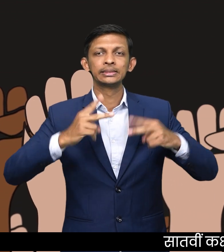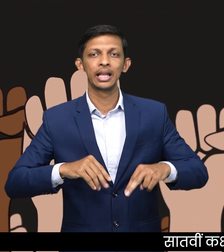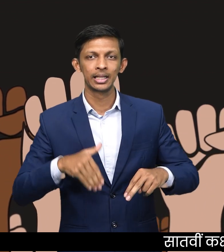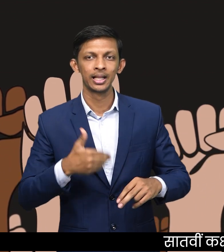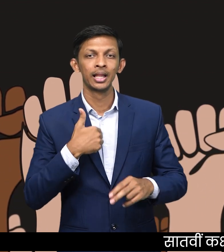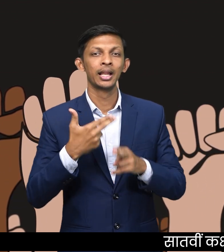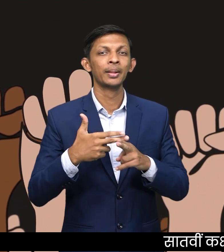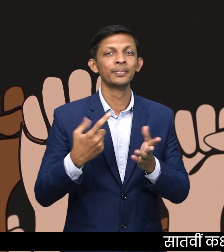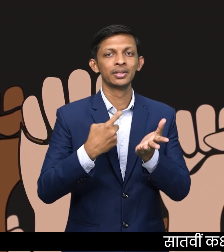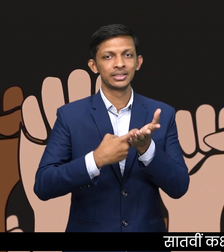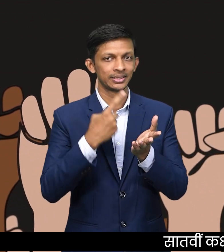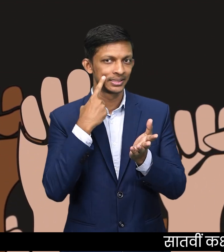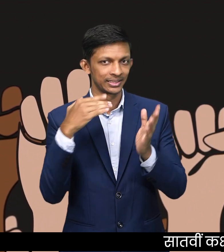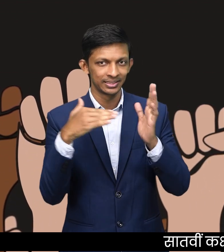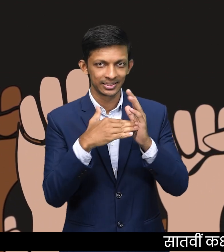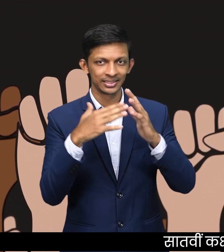आप सभी का स्वागत है।